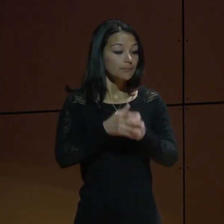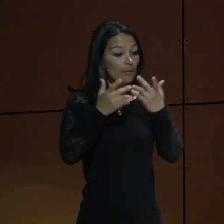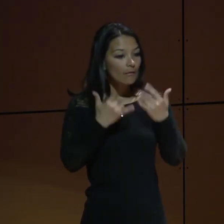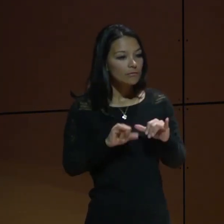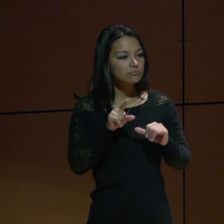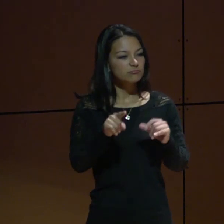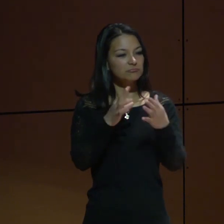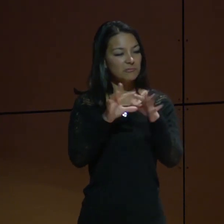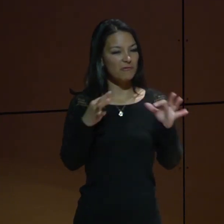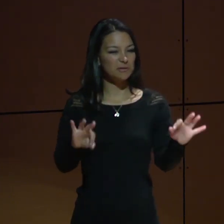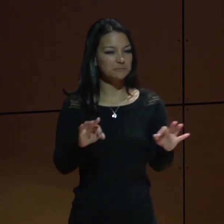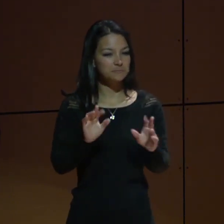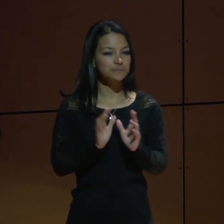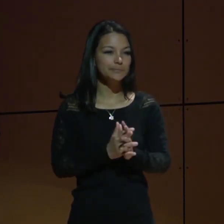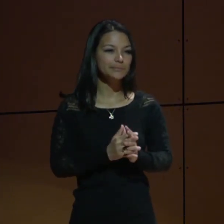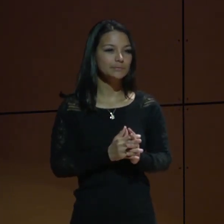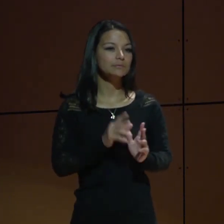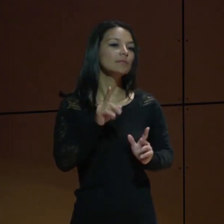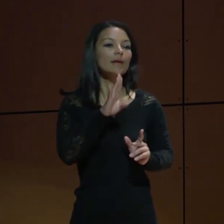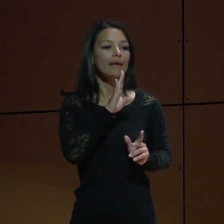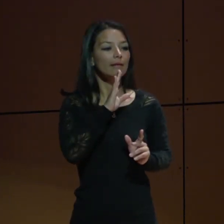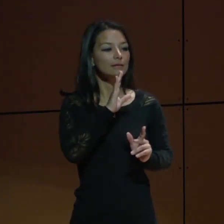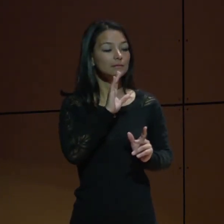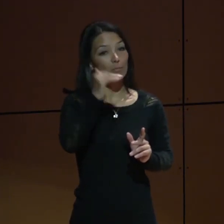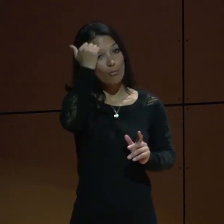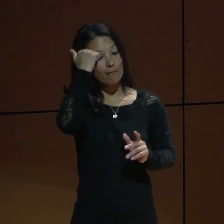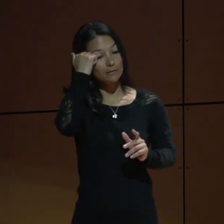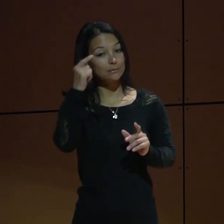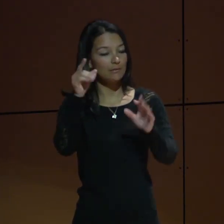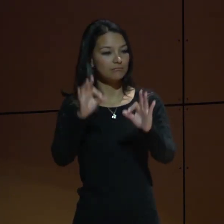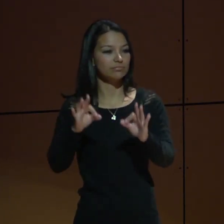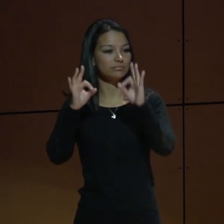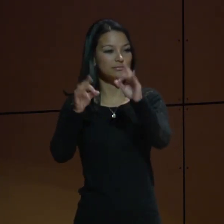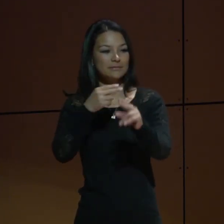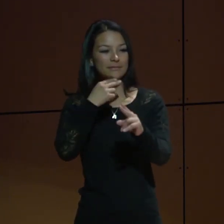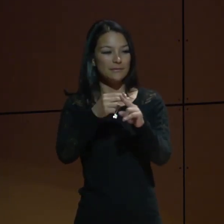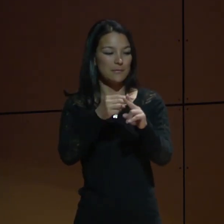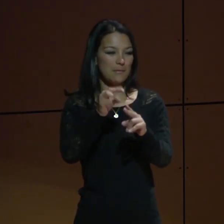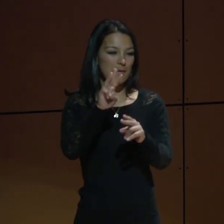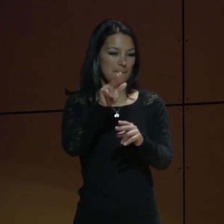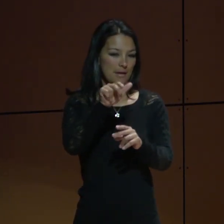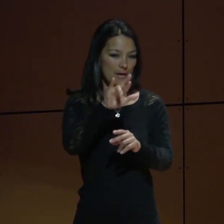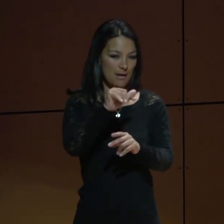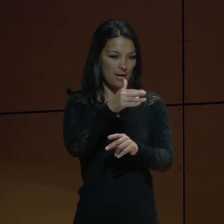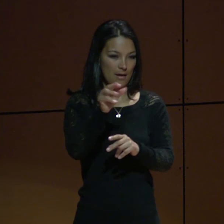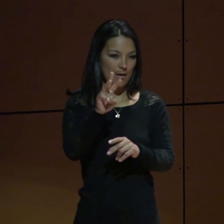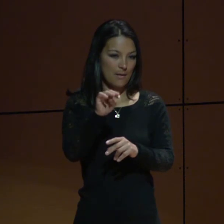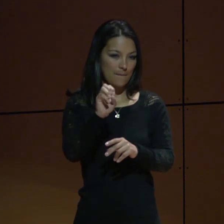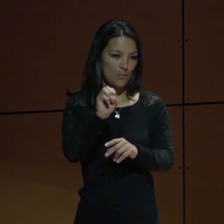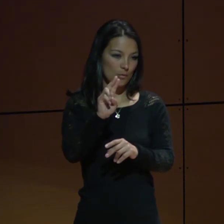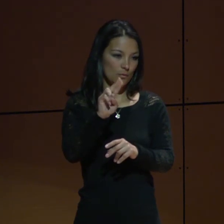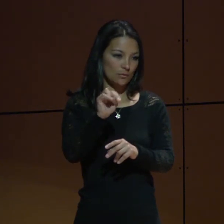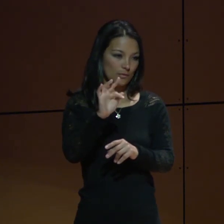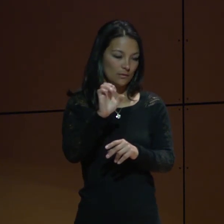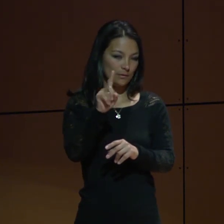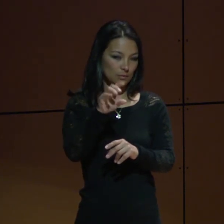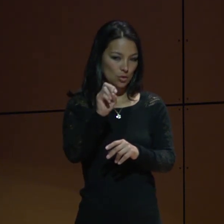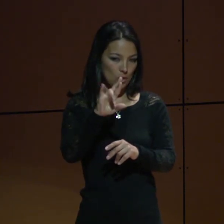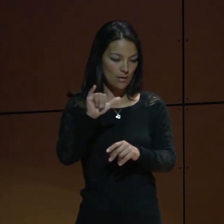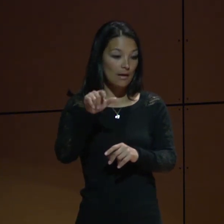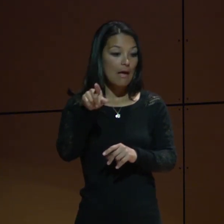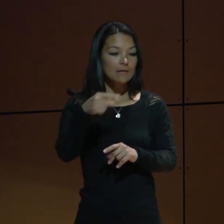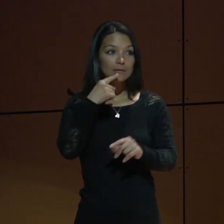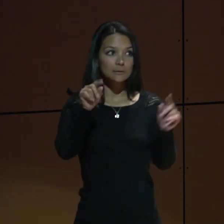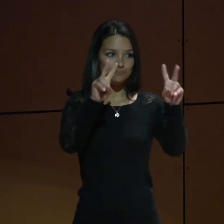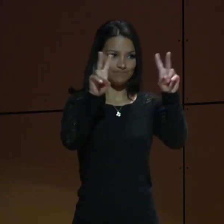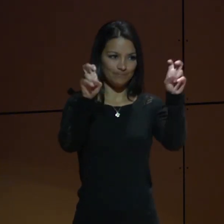Termino con una frase de la gran maestra María Montessori, abro comillas, lo único